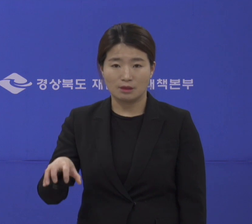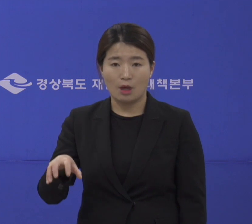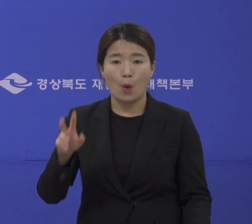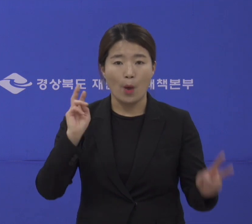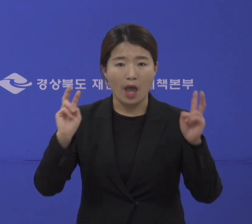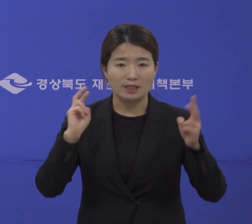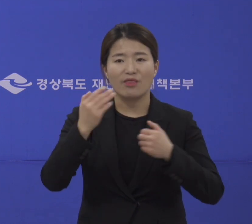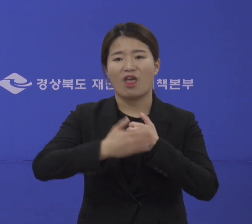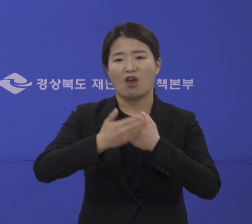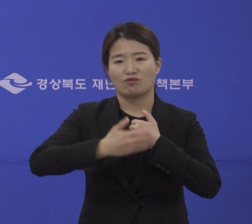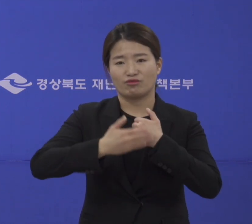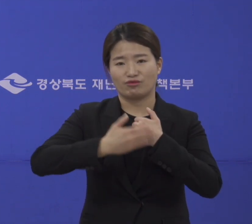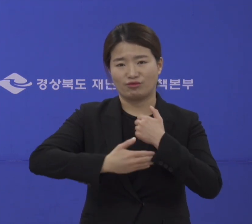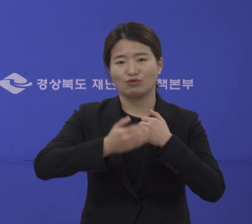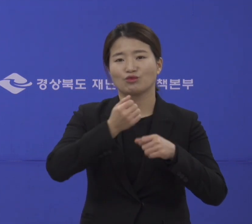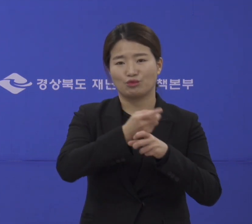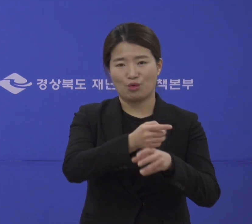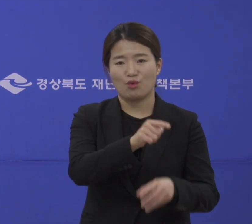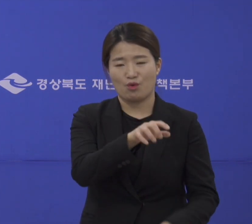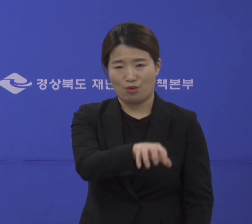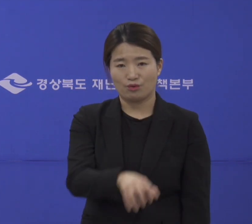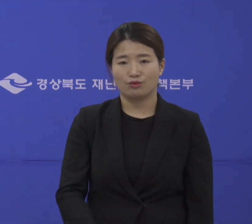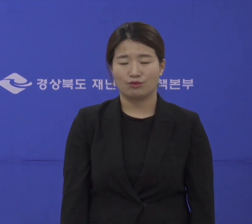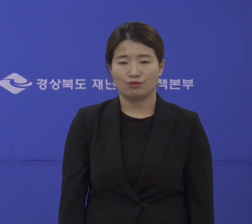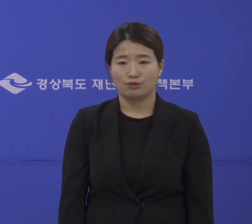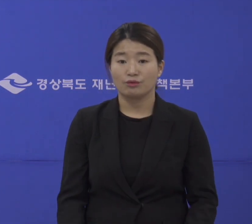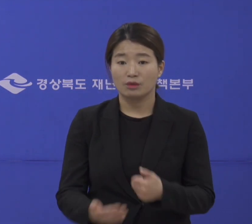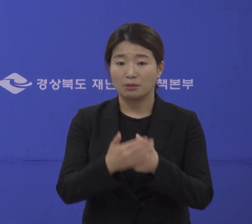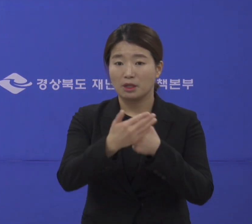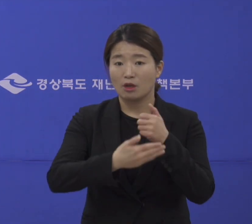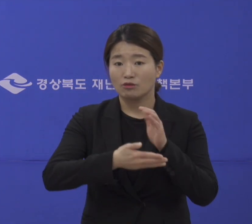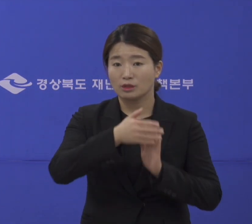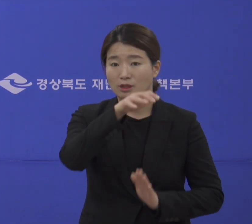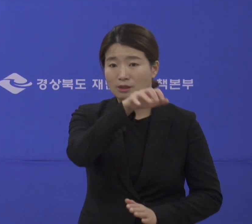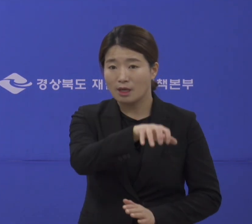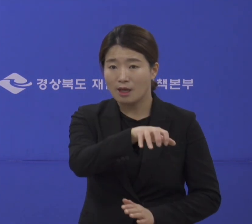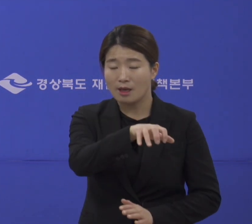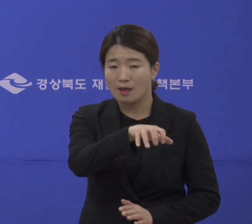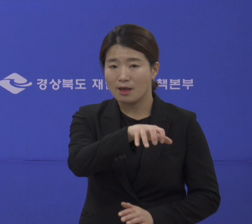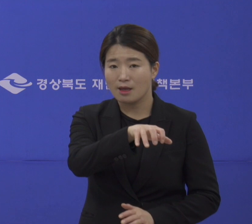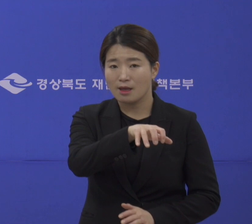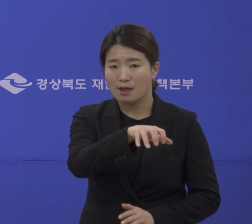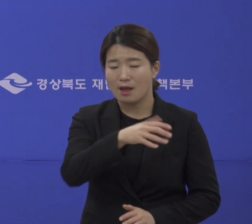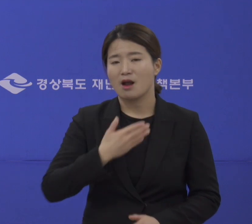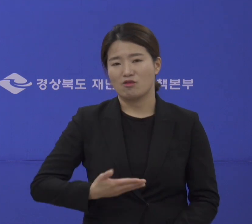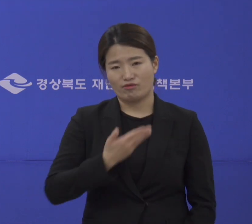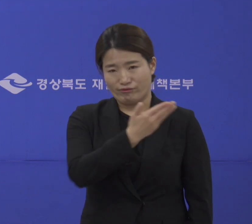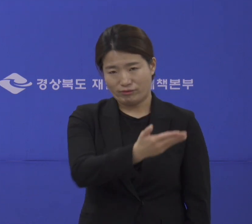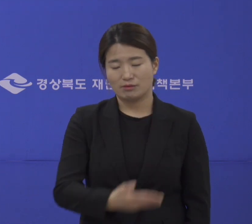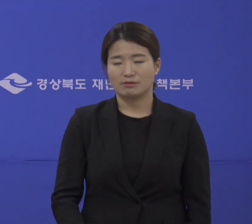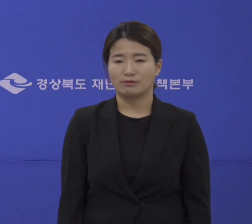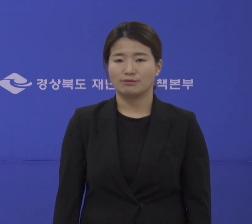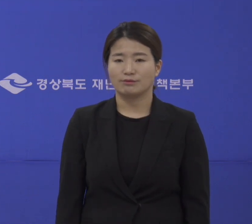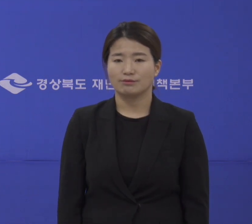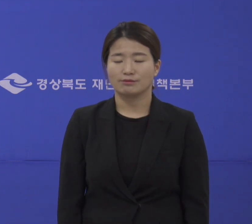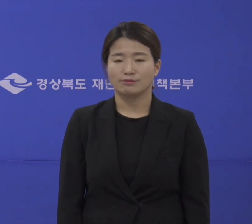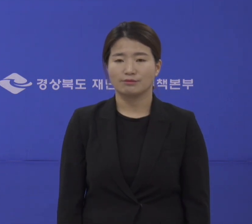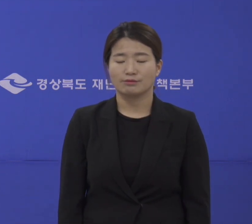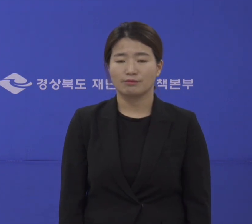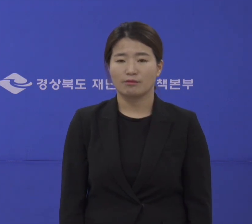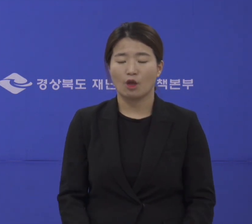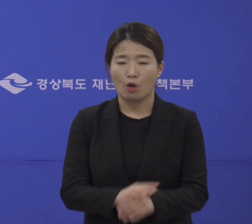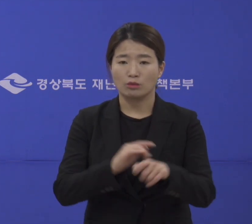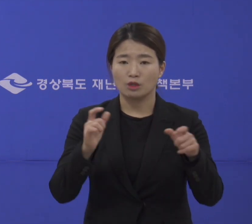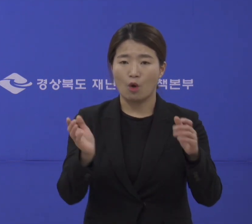모두 대구에 소재하고 있습니다. 그래서 대구시에 이러한 사실을 통보했었습니다.